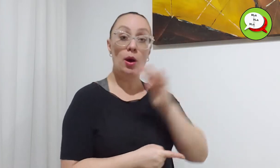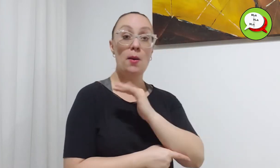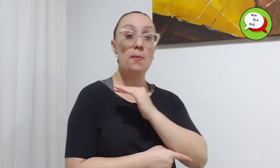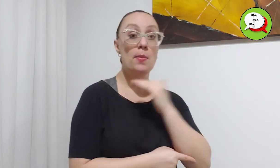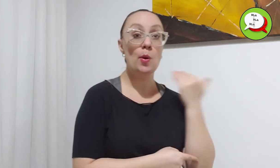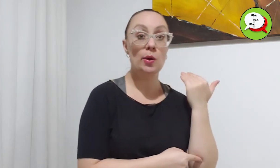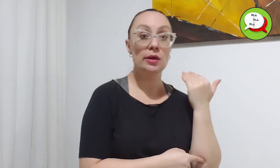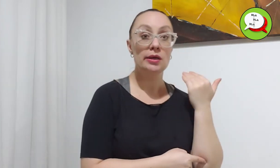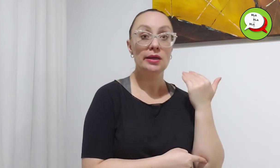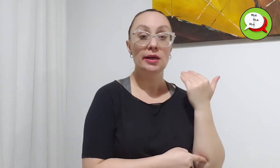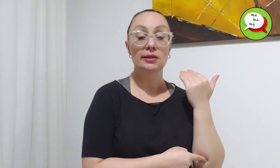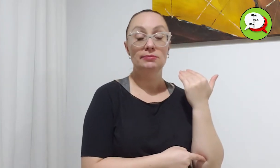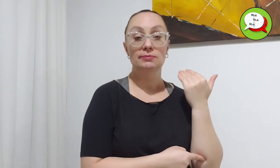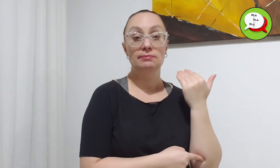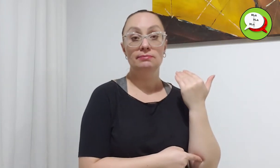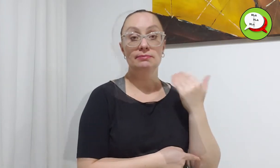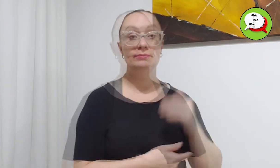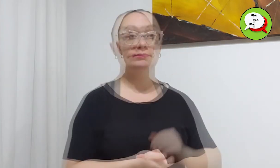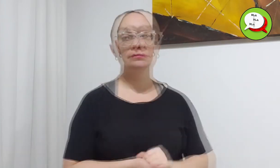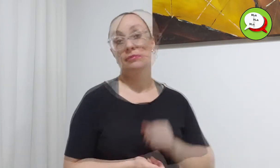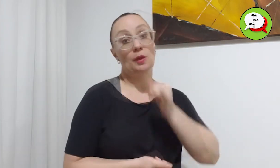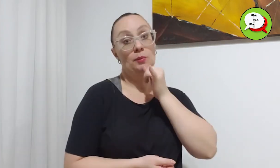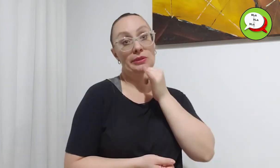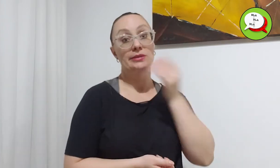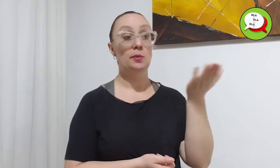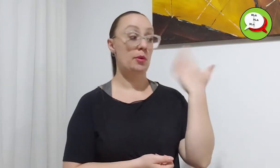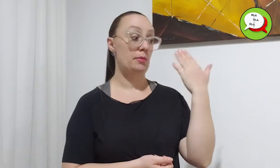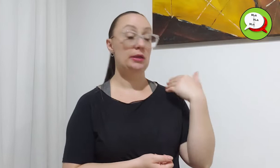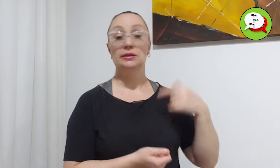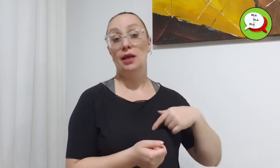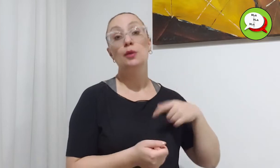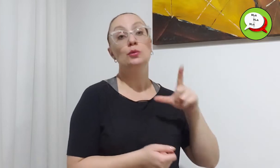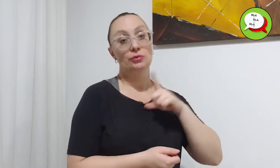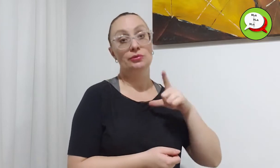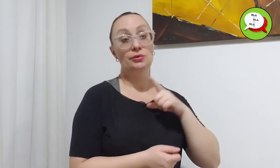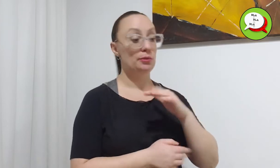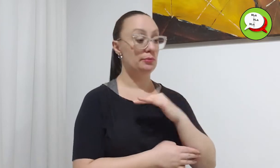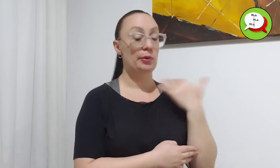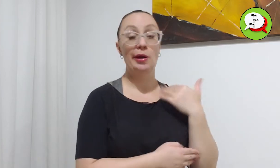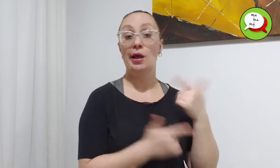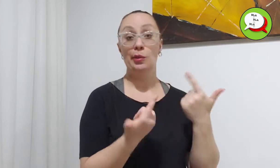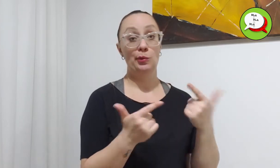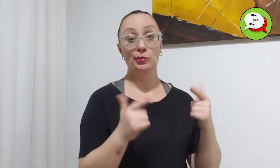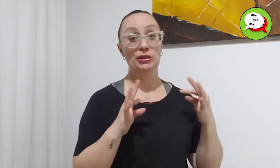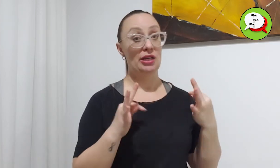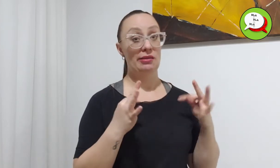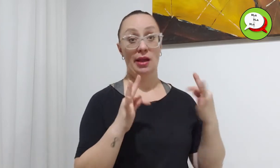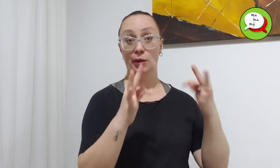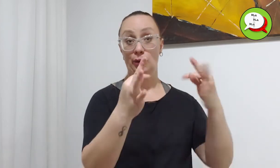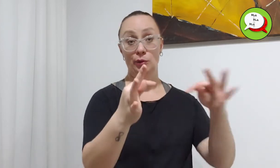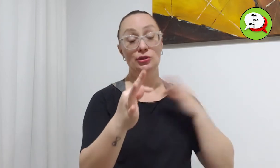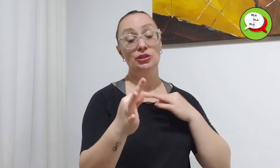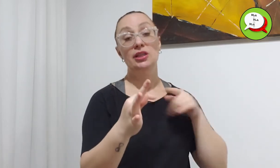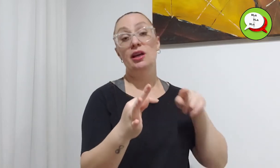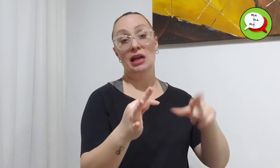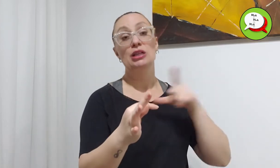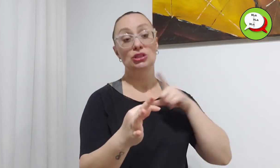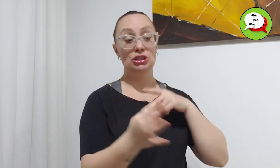da comunidade surda, como acontecia antigamente quando não havia